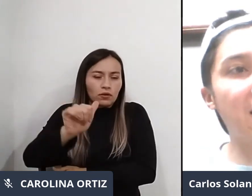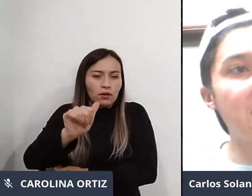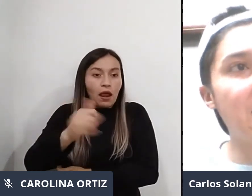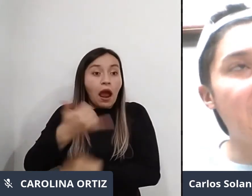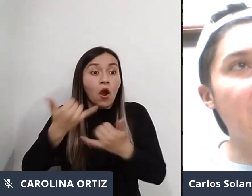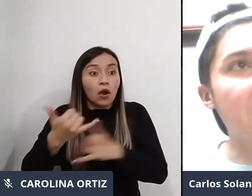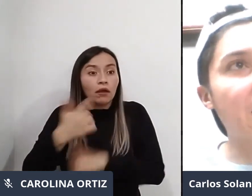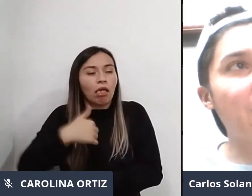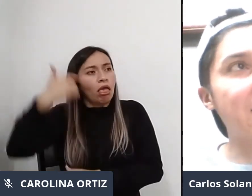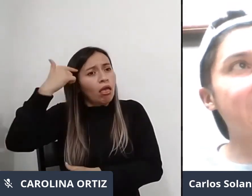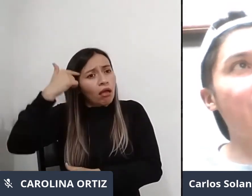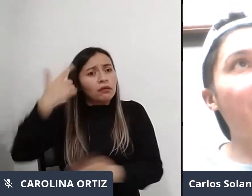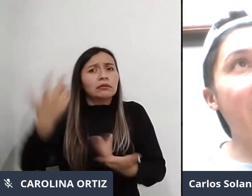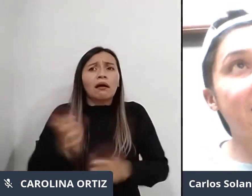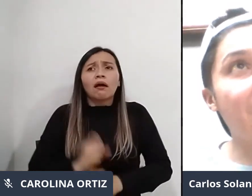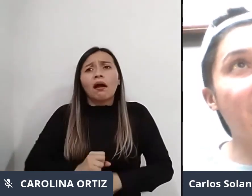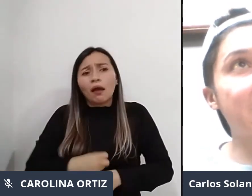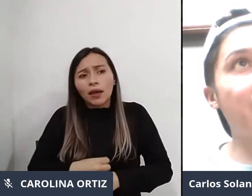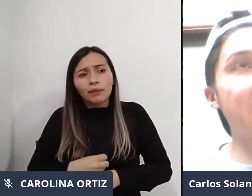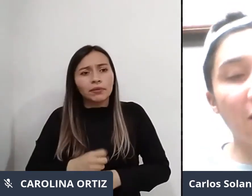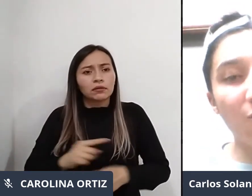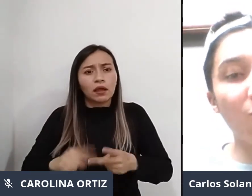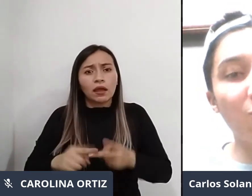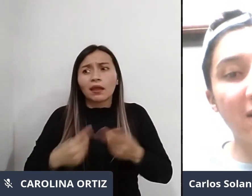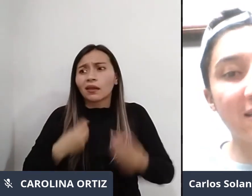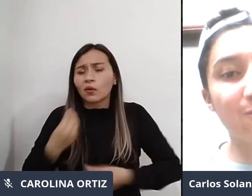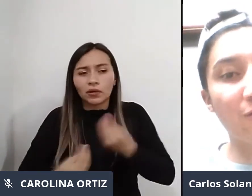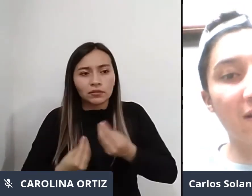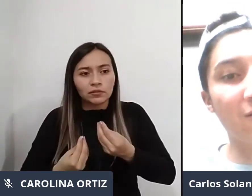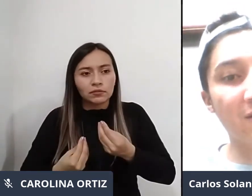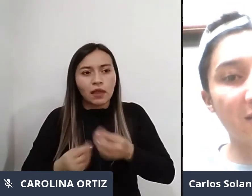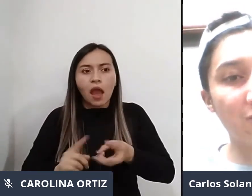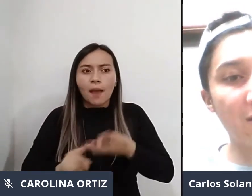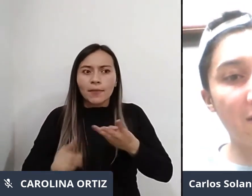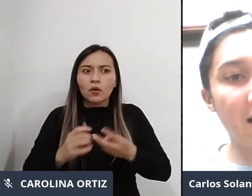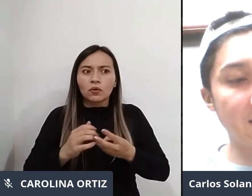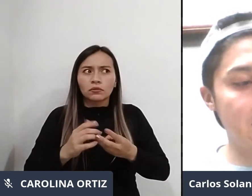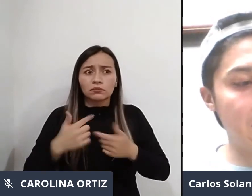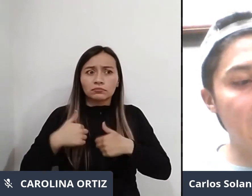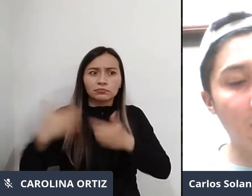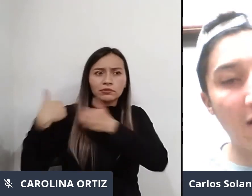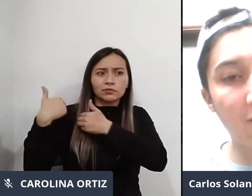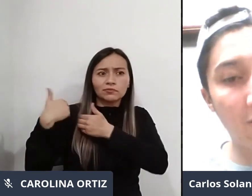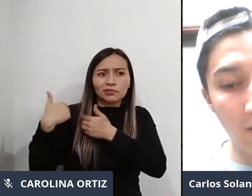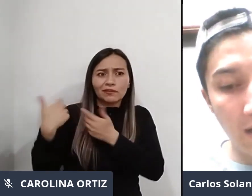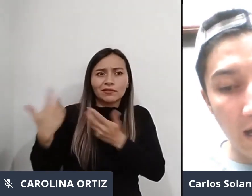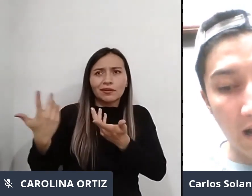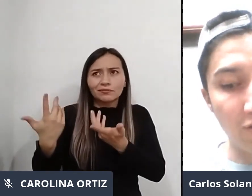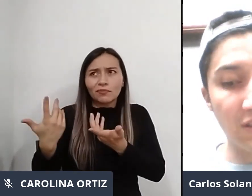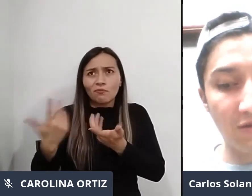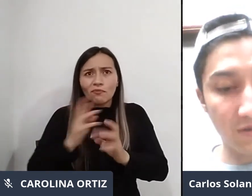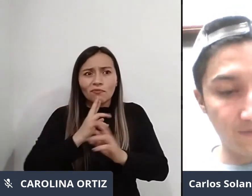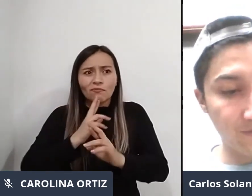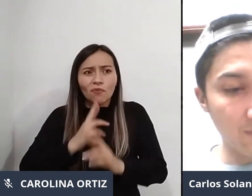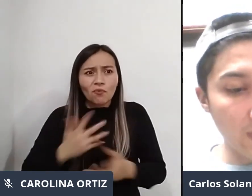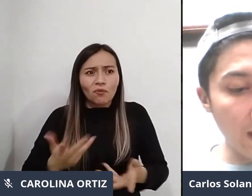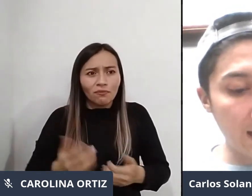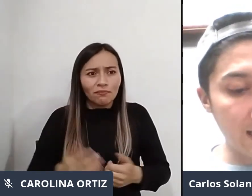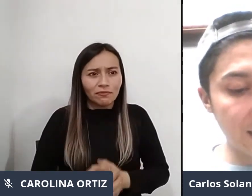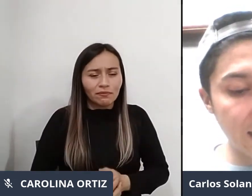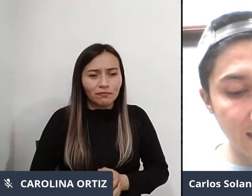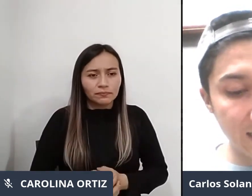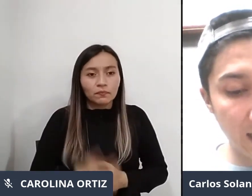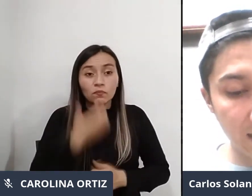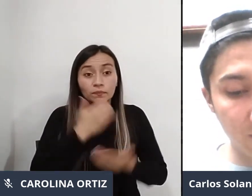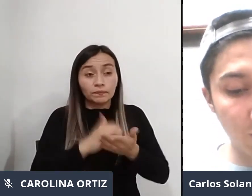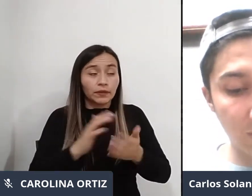se piensa en qué voy a hacer, sino ahora también se piensa en cómo voy a responder con mis responsabilidades. Y ya cuando a los chicos, a